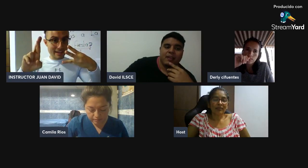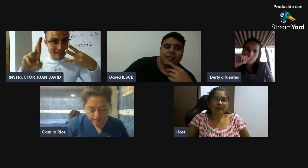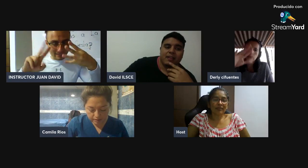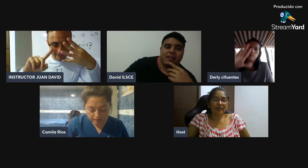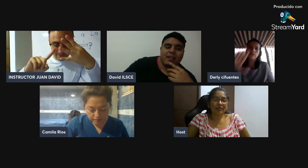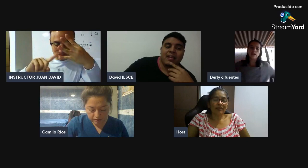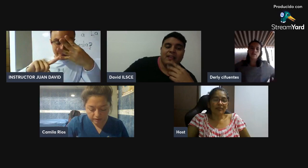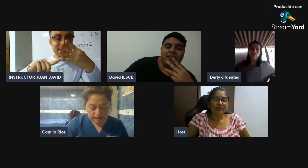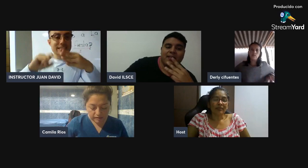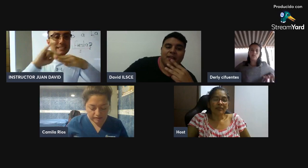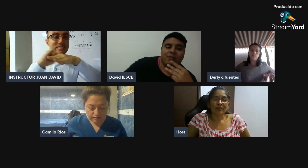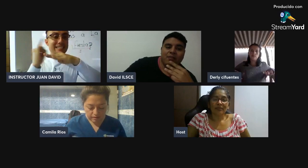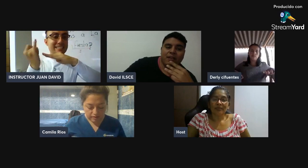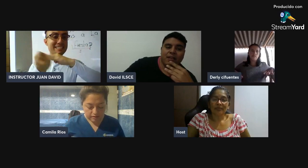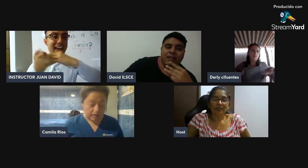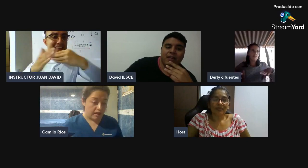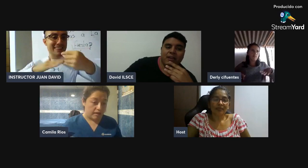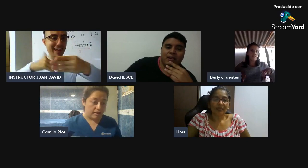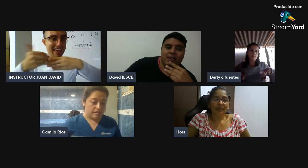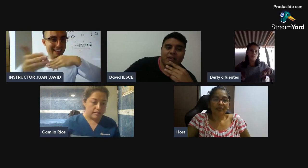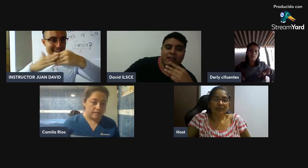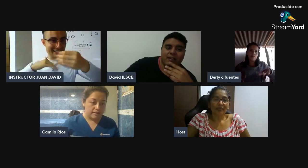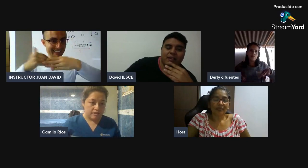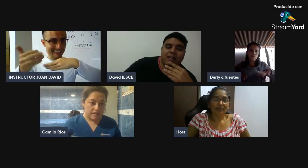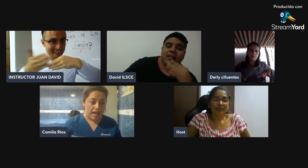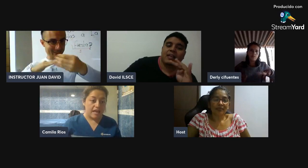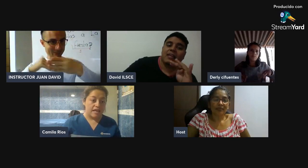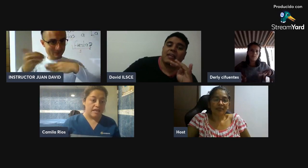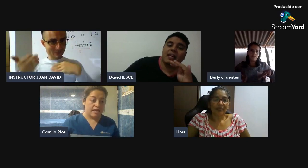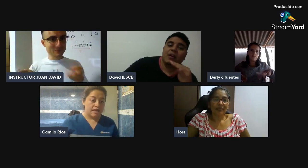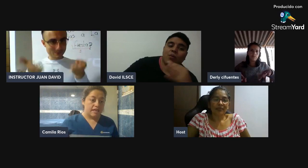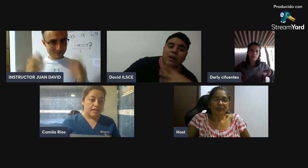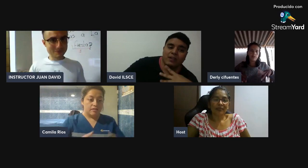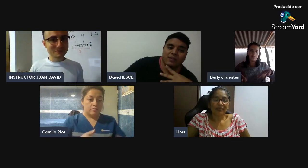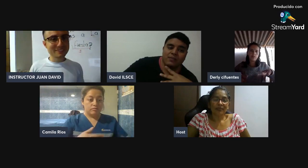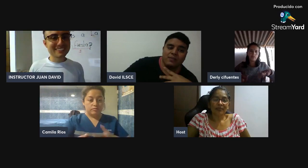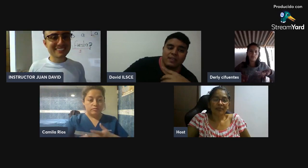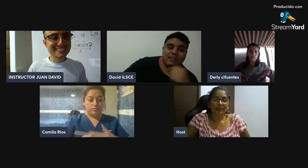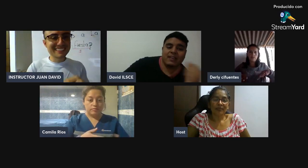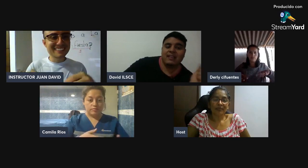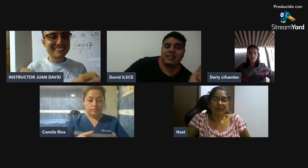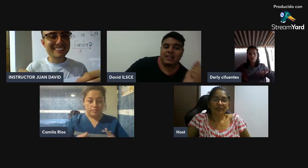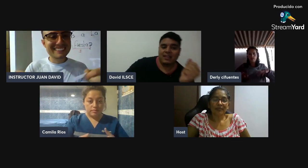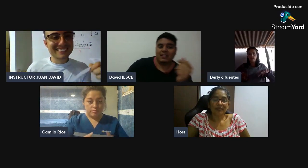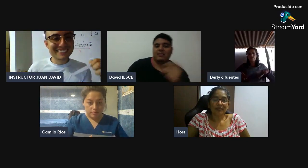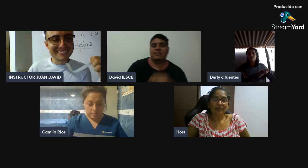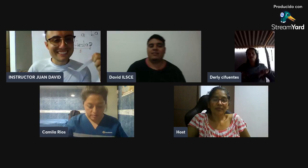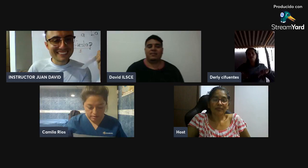y el tercero ir y el cuarto isla de san andrés